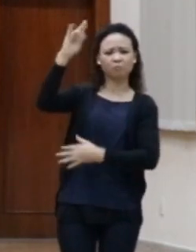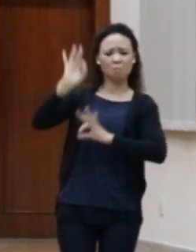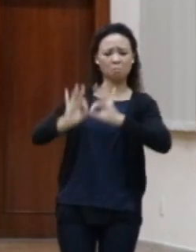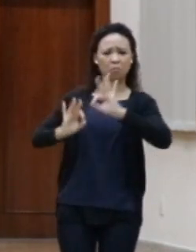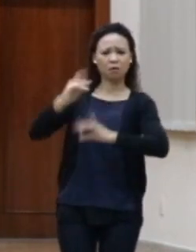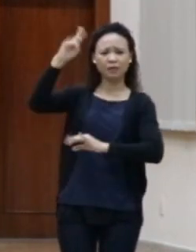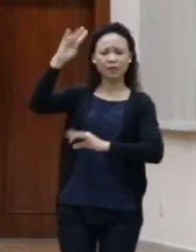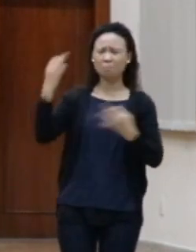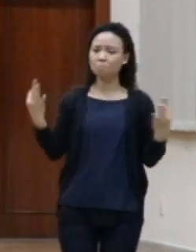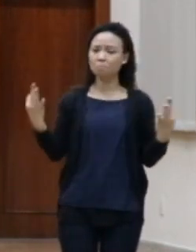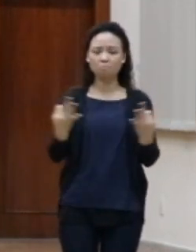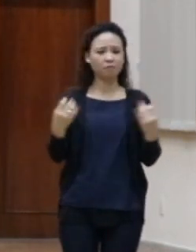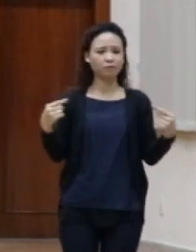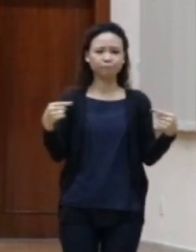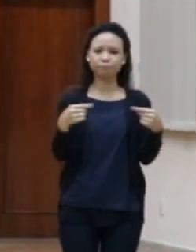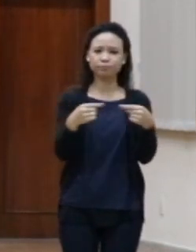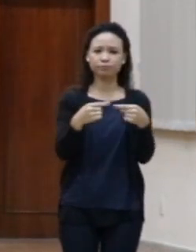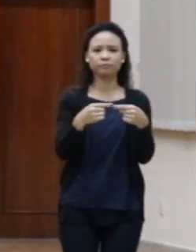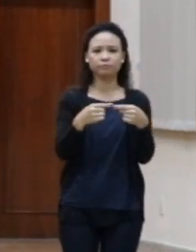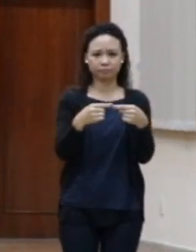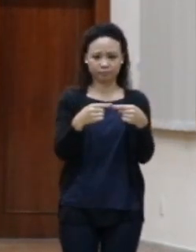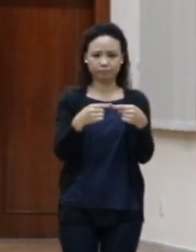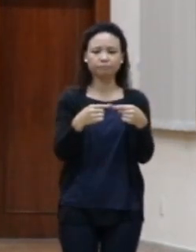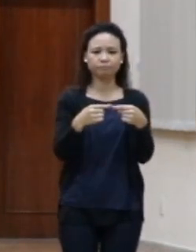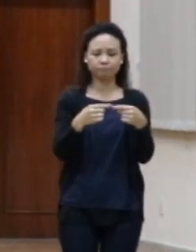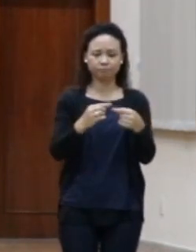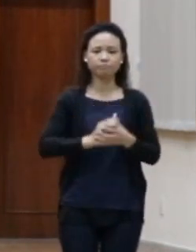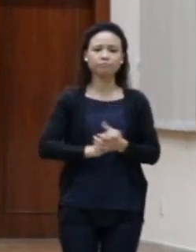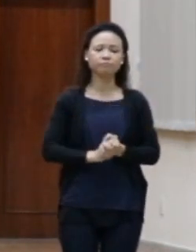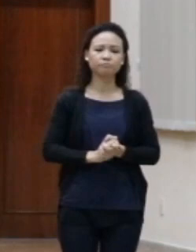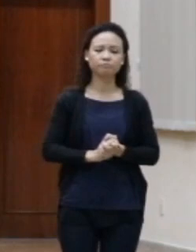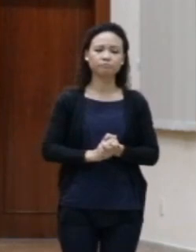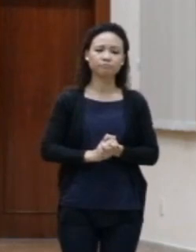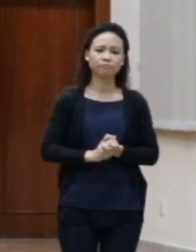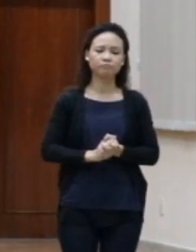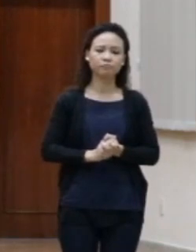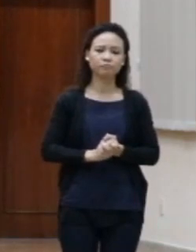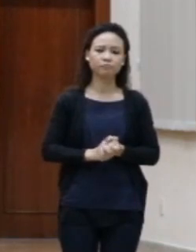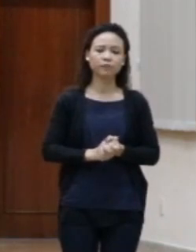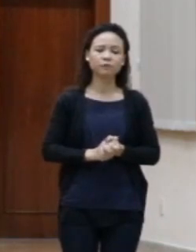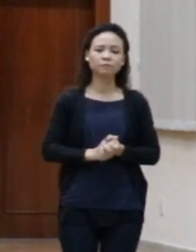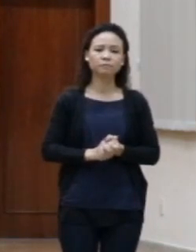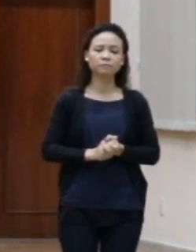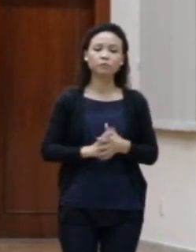as coisas. Quando Deus permite,